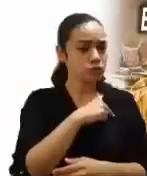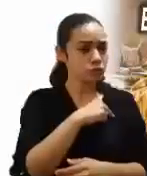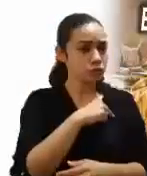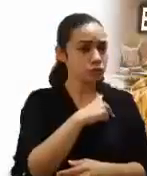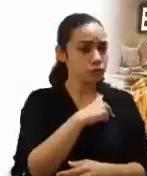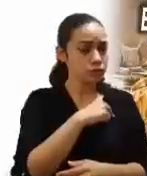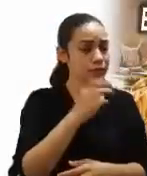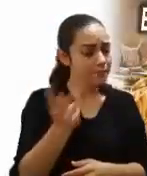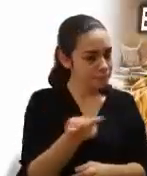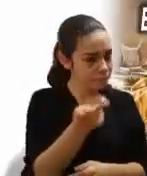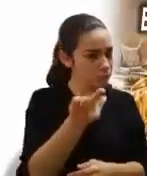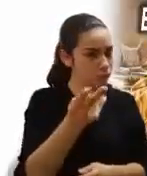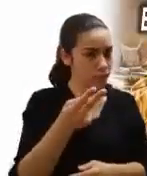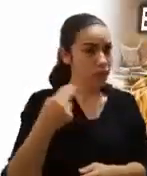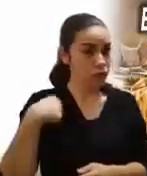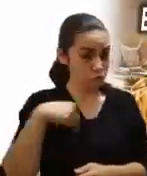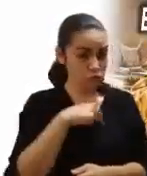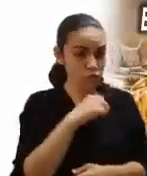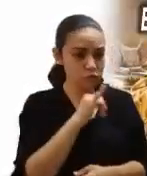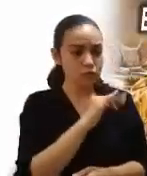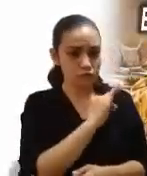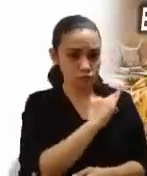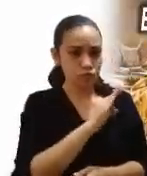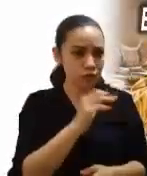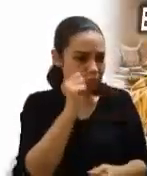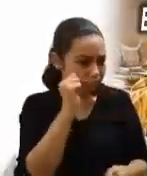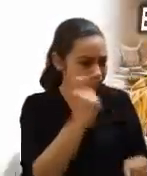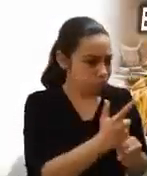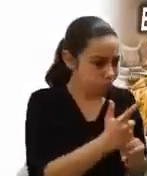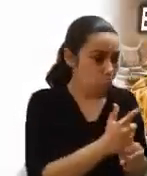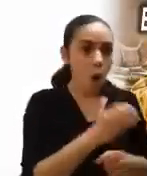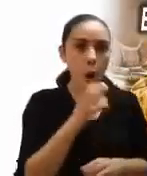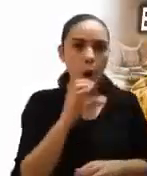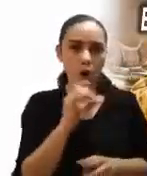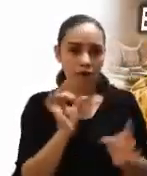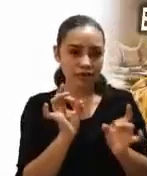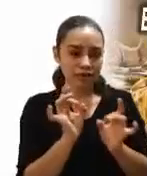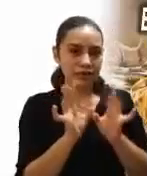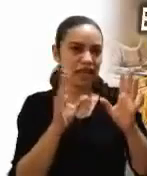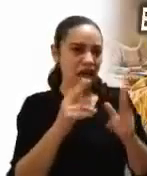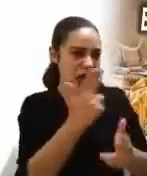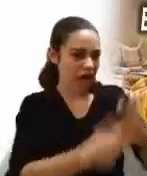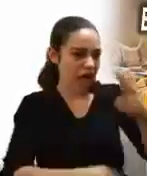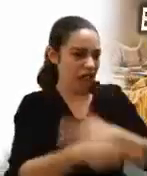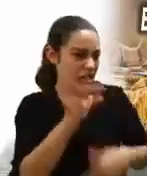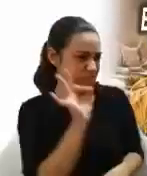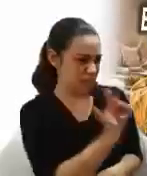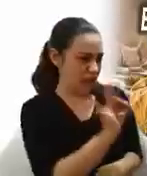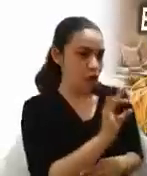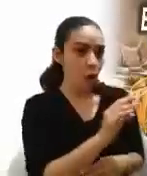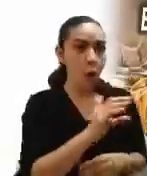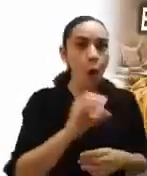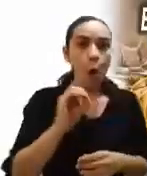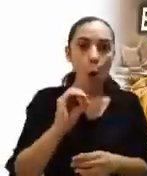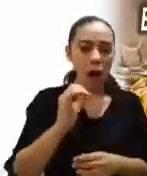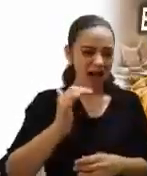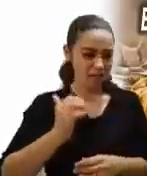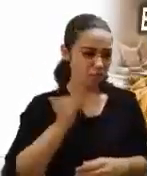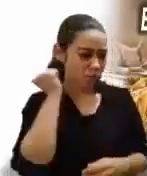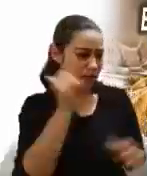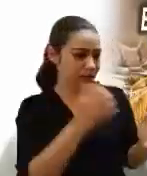asaltaremos, pasaremos de largo o nos aprovecharemos de él? ¿Con cuál de estos personajes